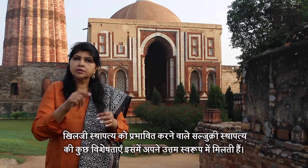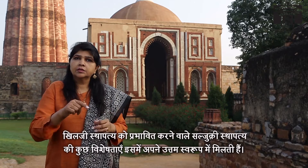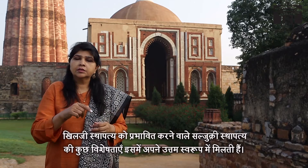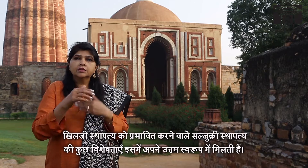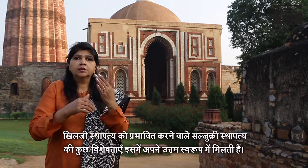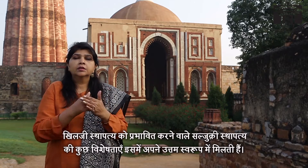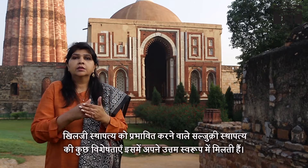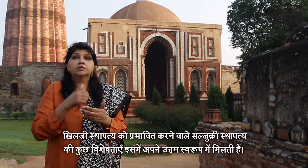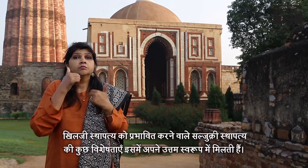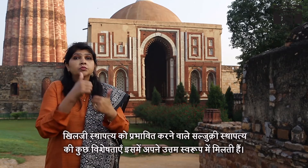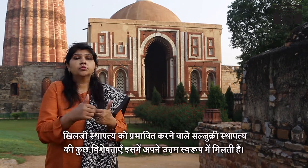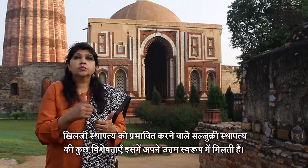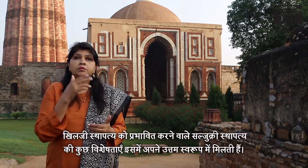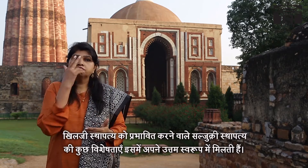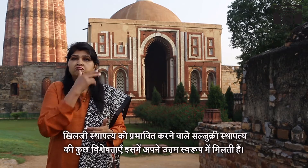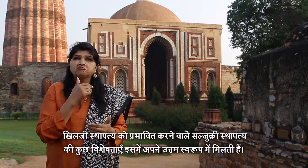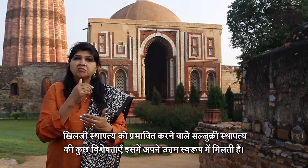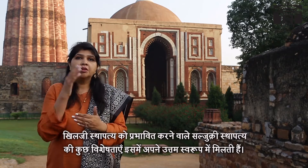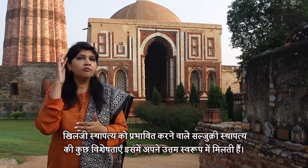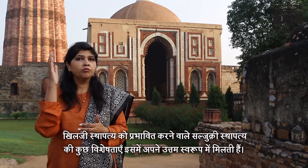इसमें अपने उत्तम स्वरूप में मिलती हैं।